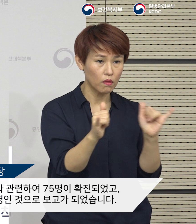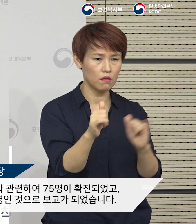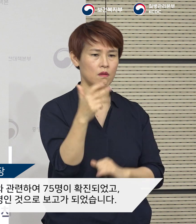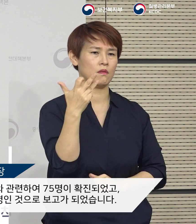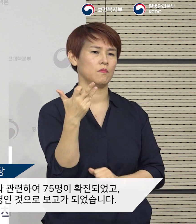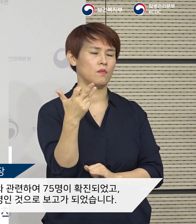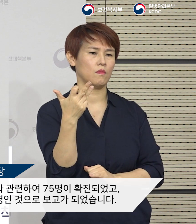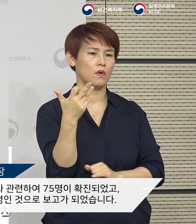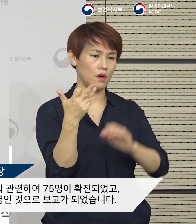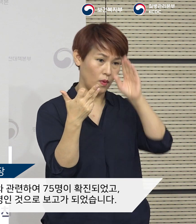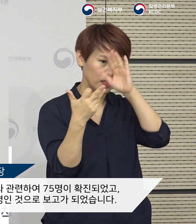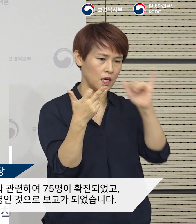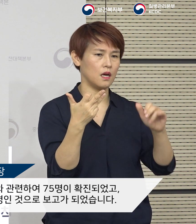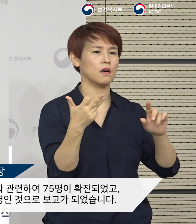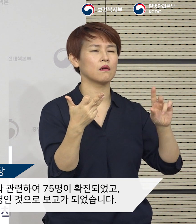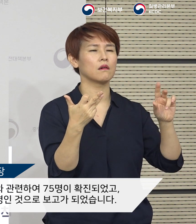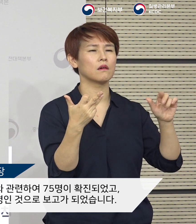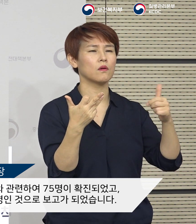18명, 환자가